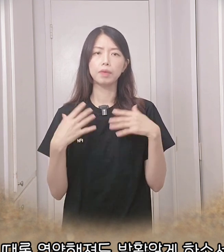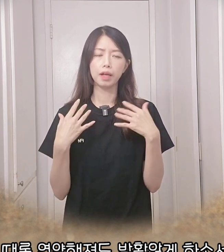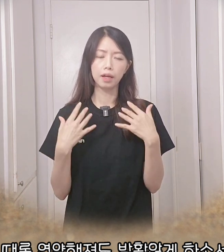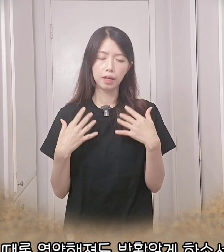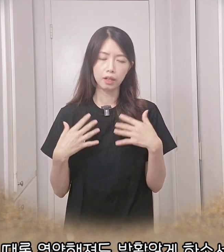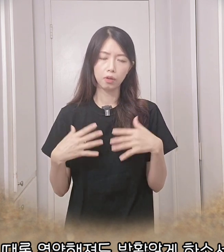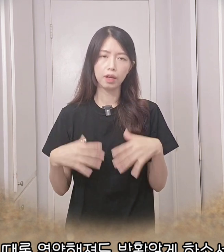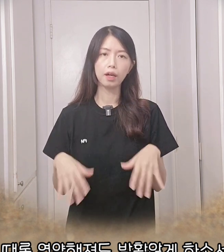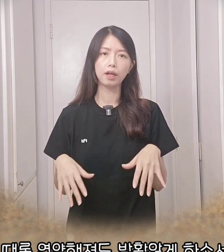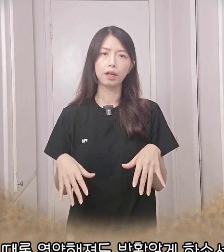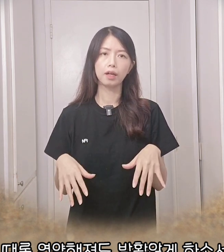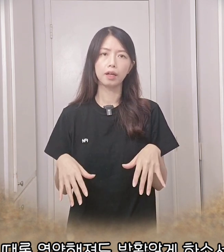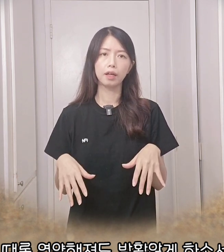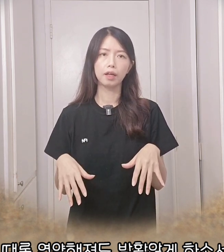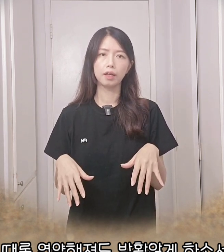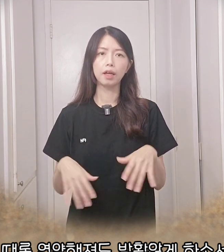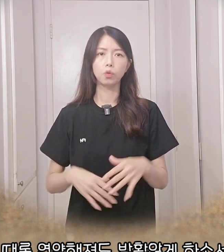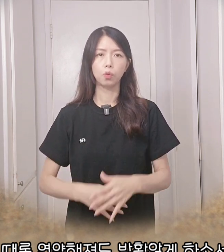뜻의 수어가 됩니다.